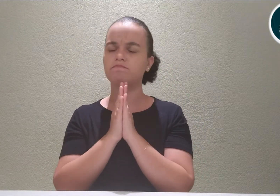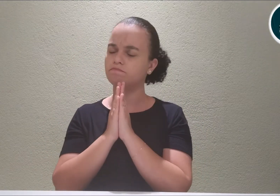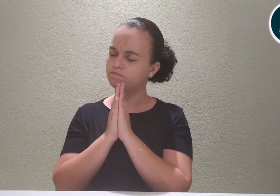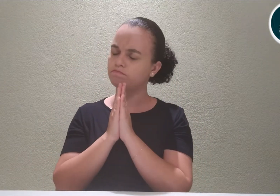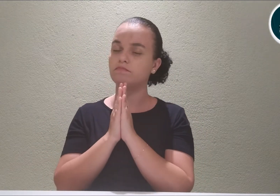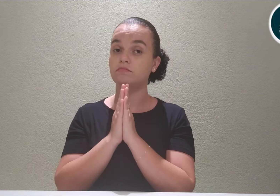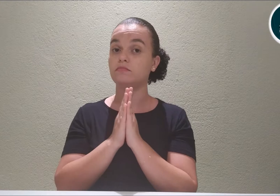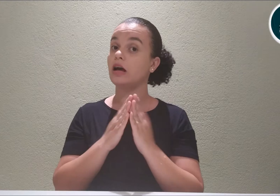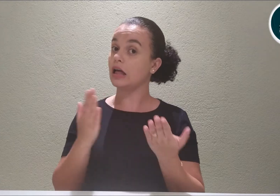Moisés orou